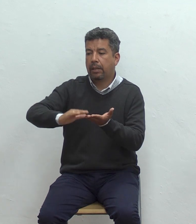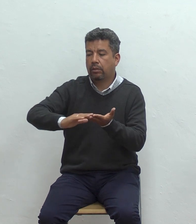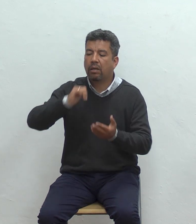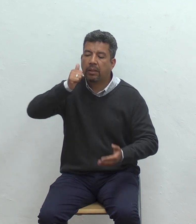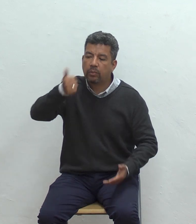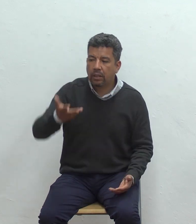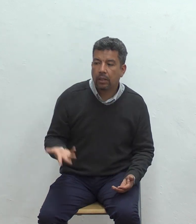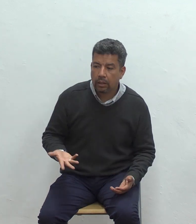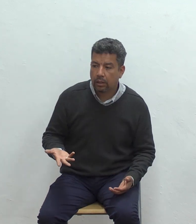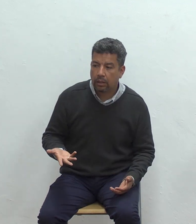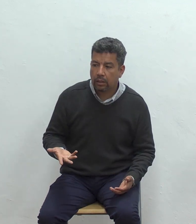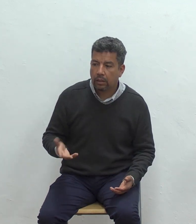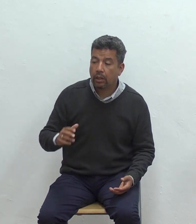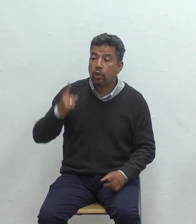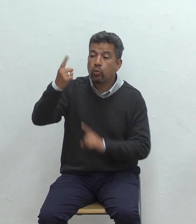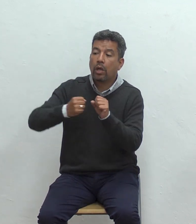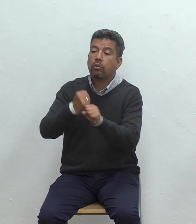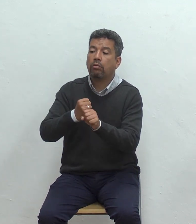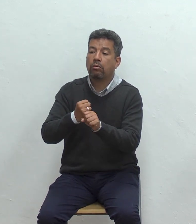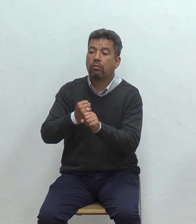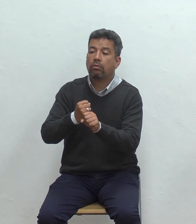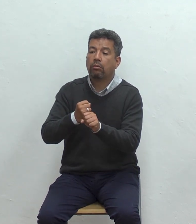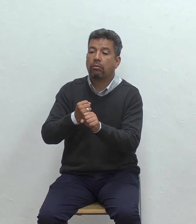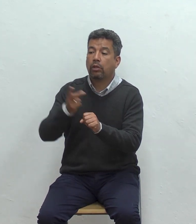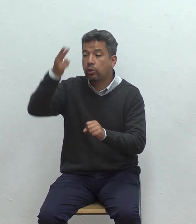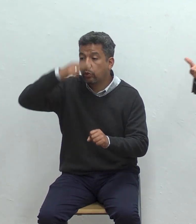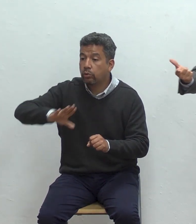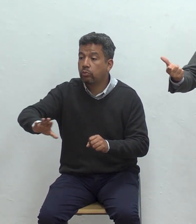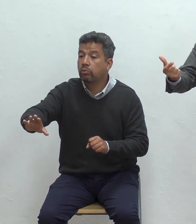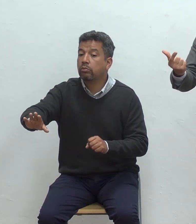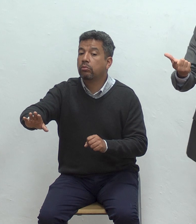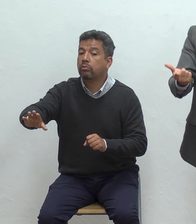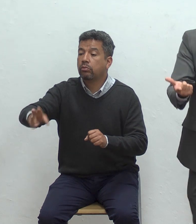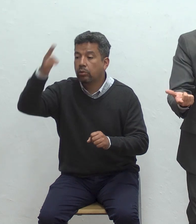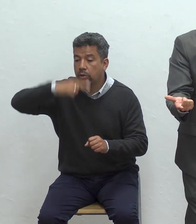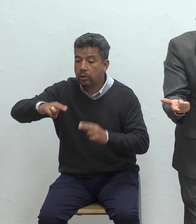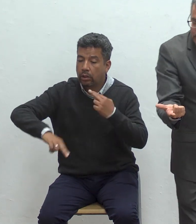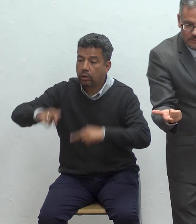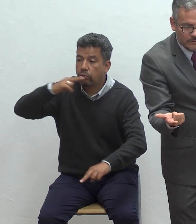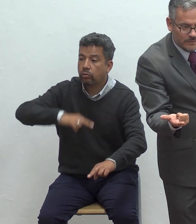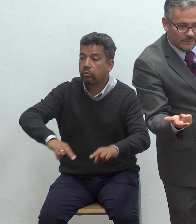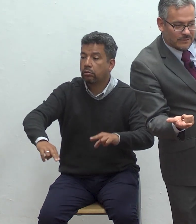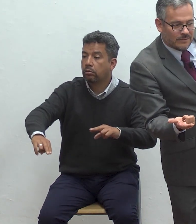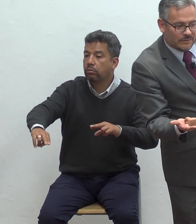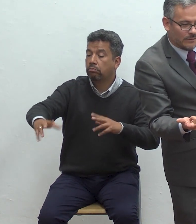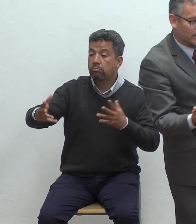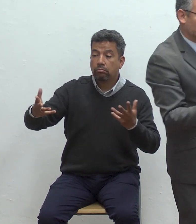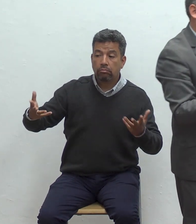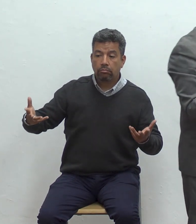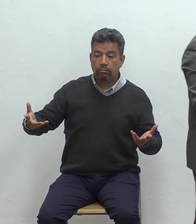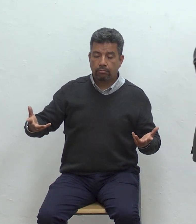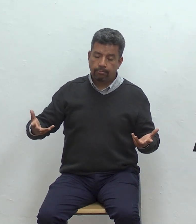pasado mañana, y dentro de un año, y sus hijos, y sus nietos.